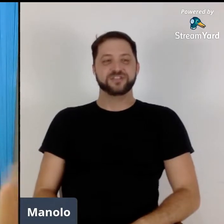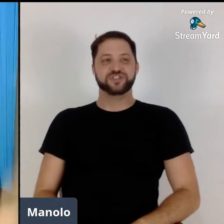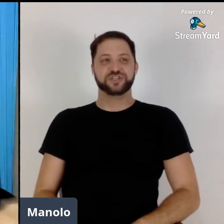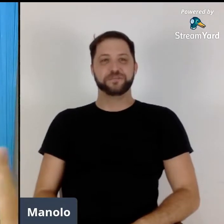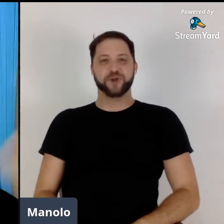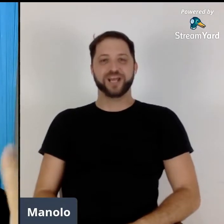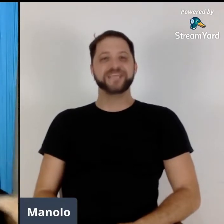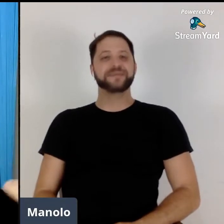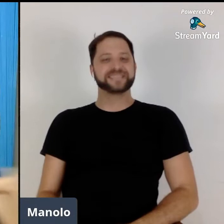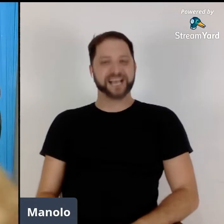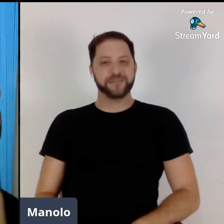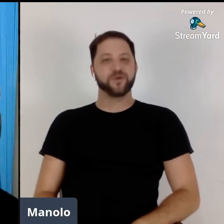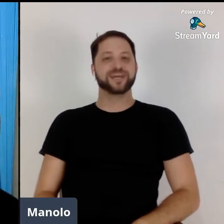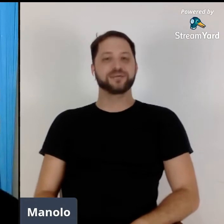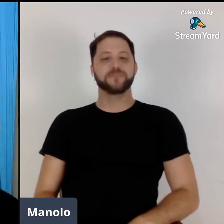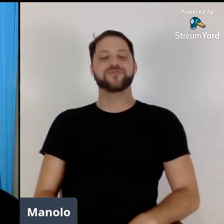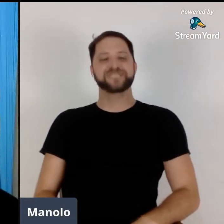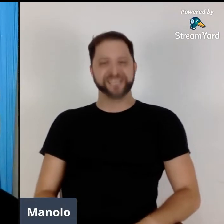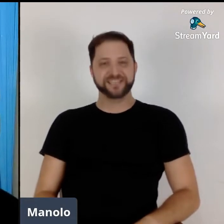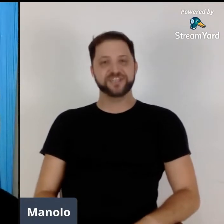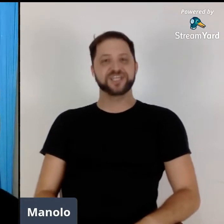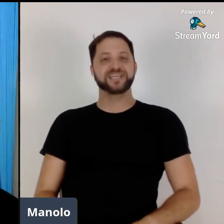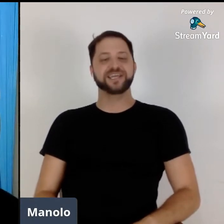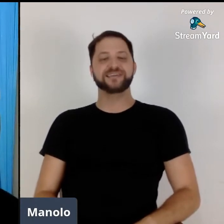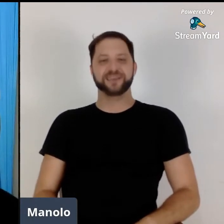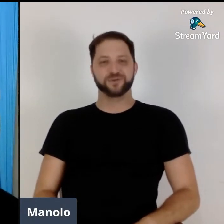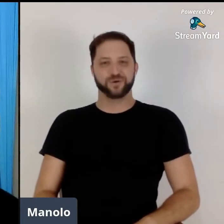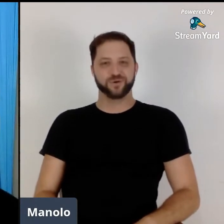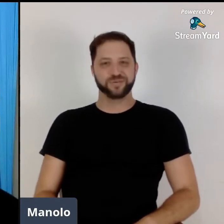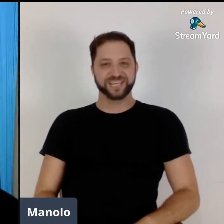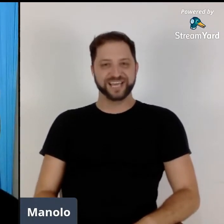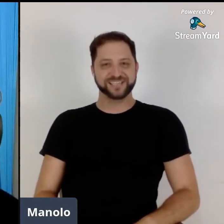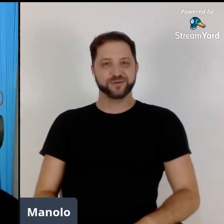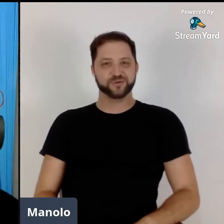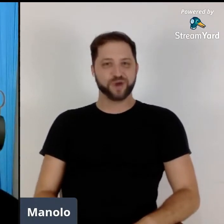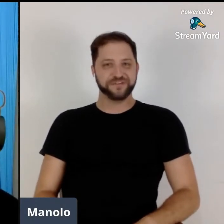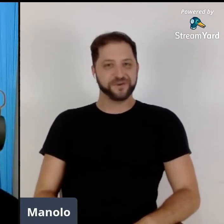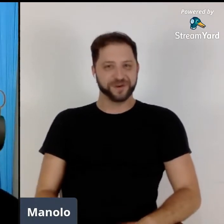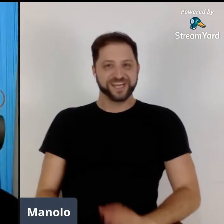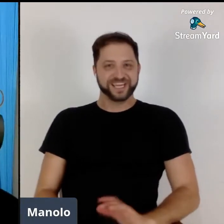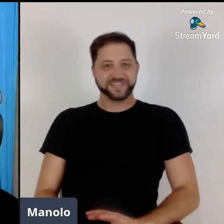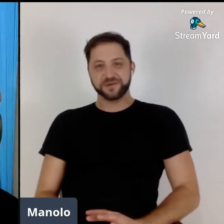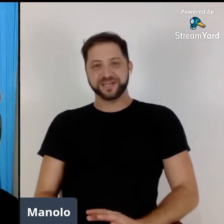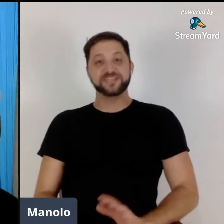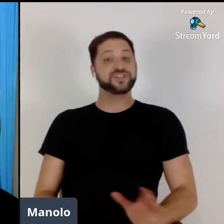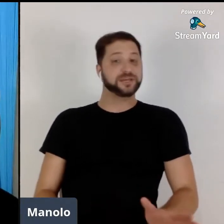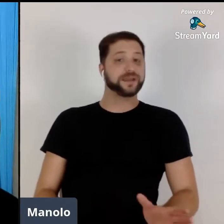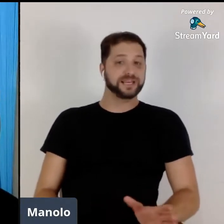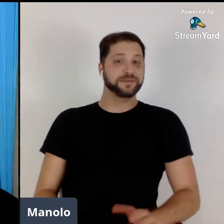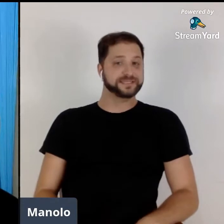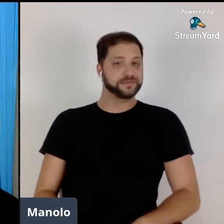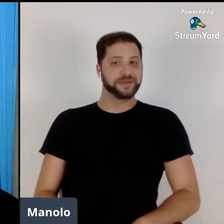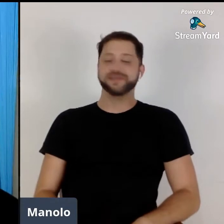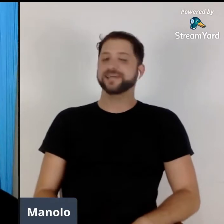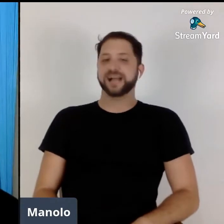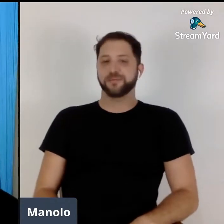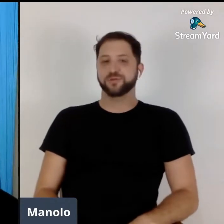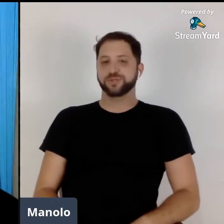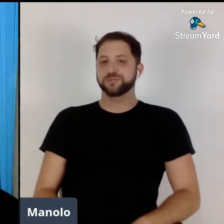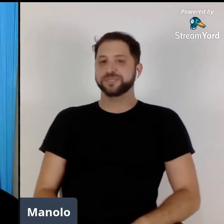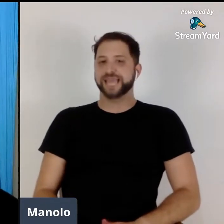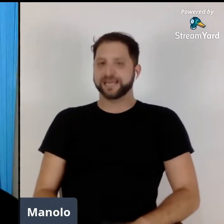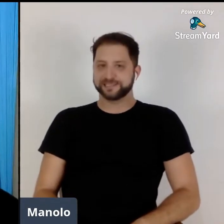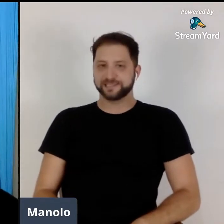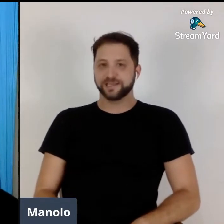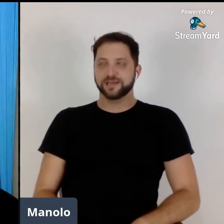Infelizmente, acabou, né? De Pro Libras acabou, que era uma proficiência que tinha, que nem tem no inglês, que o TOEFL, que tem no inglês, tinha para Libras também, mas